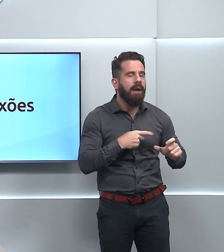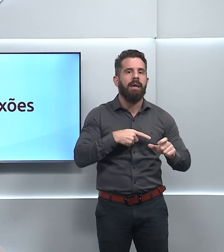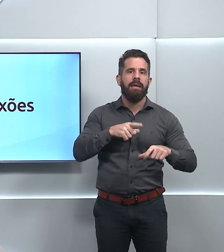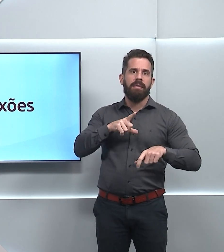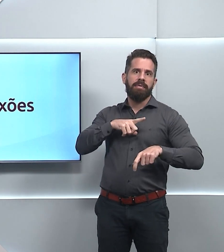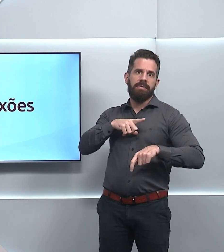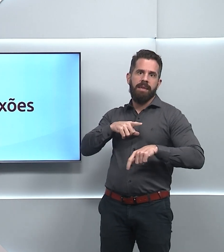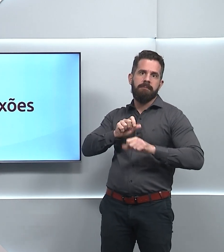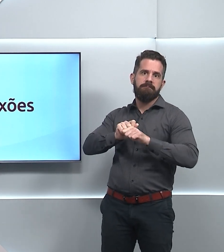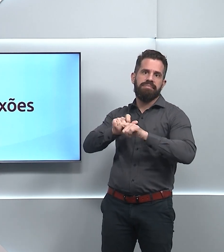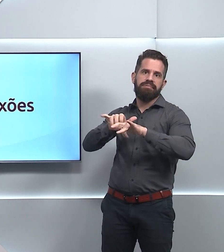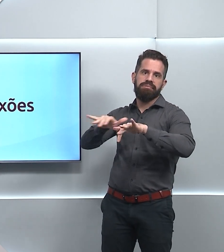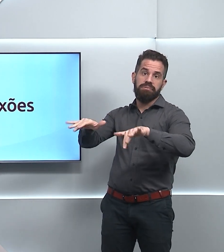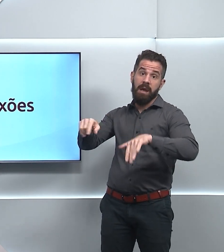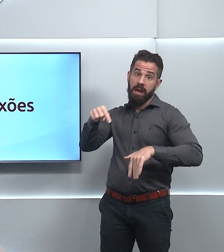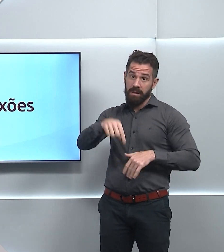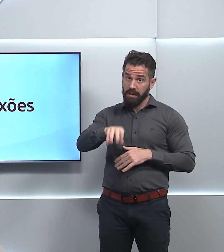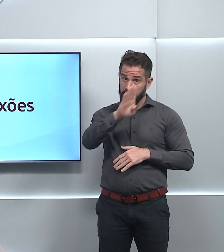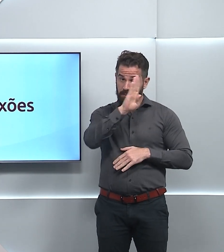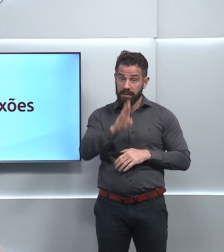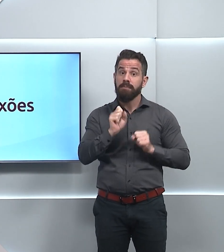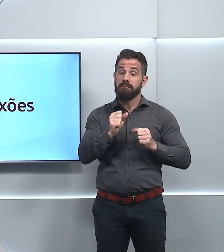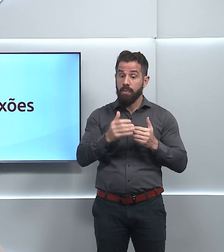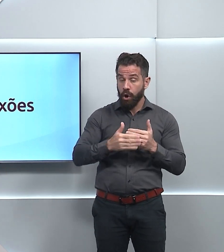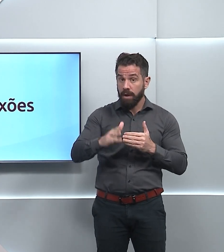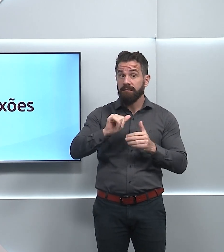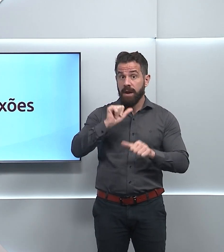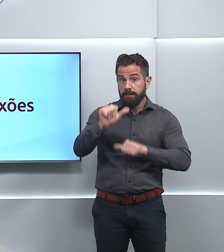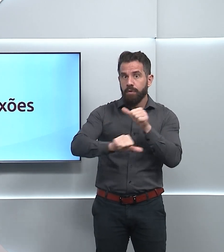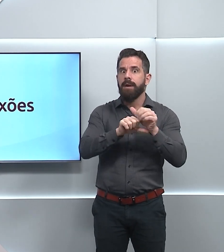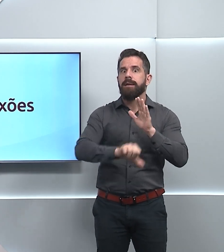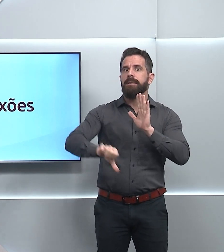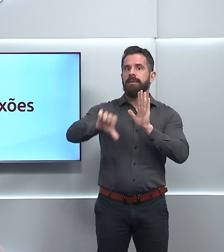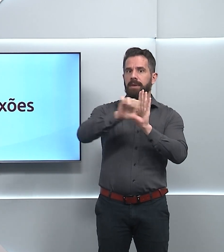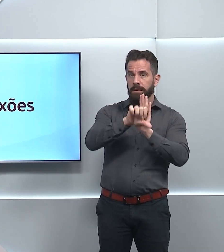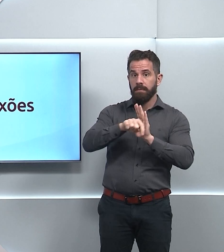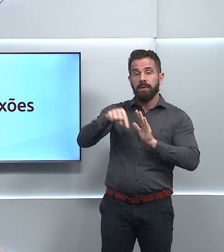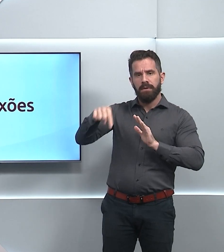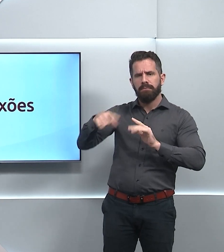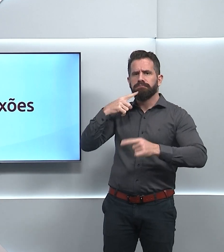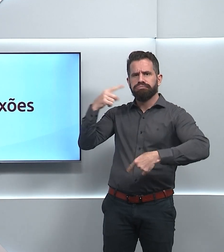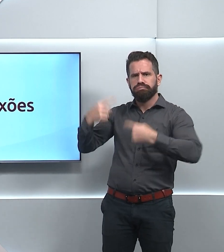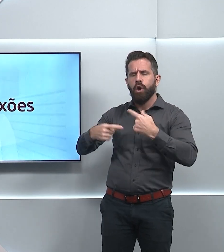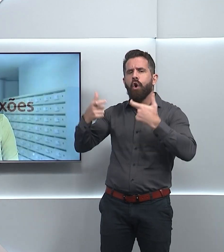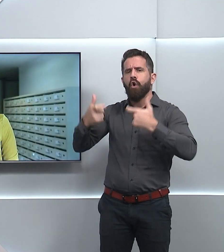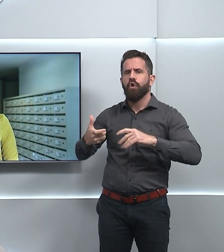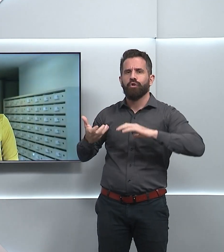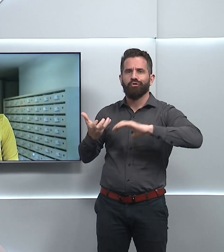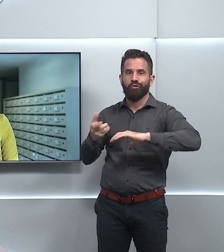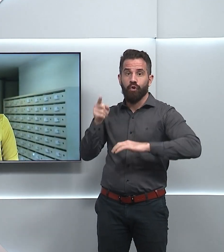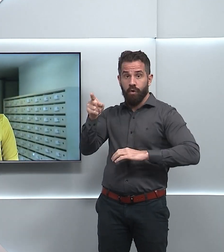conteúdo. Essa prática pode virar crime no Brasil e o assunto está sendo discutido no Congresso